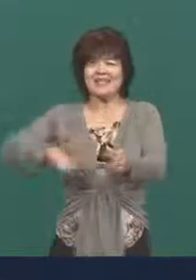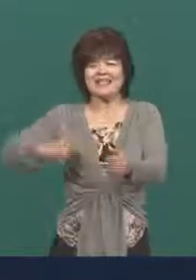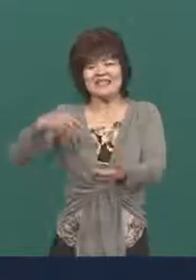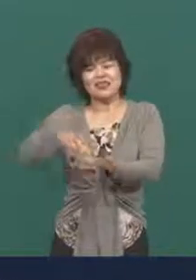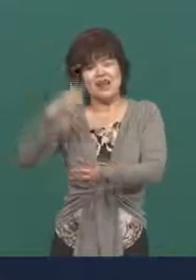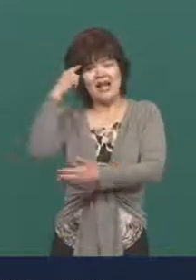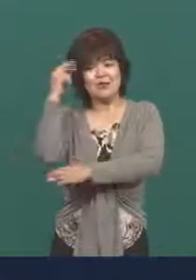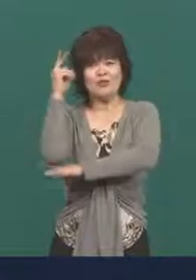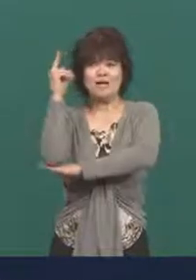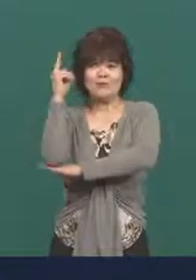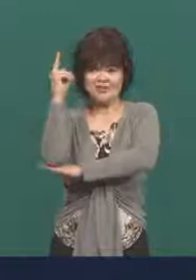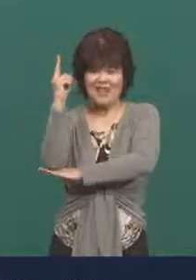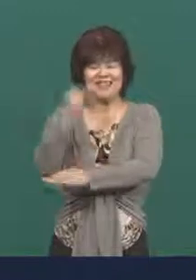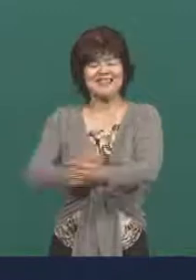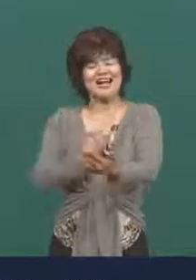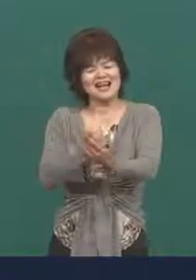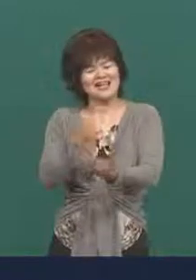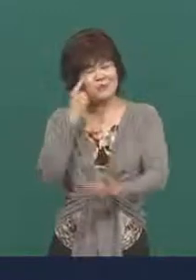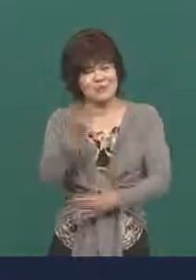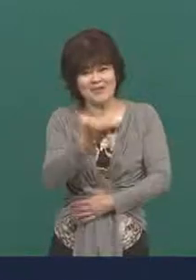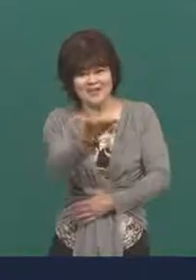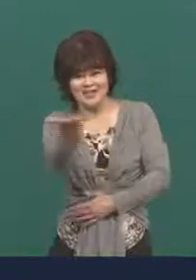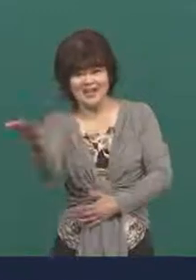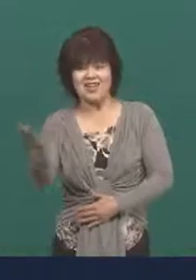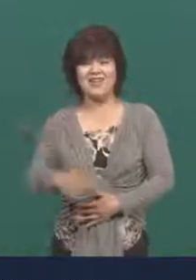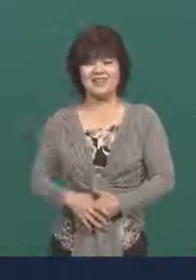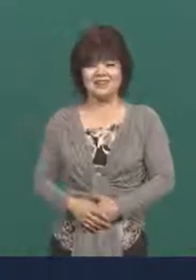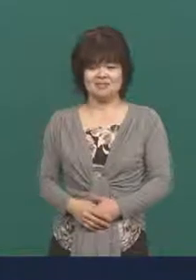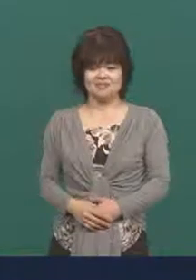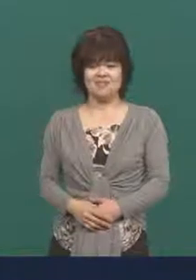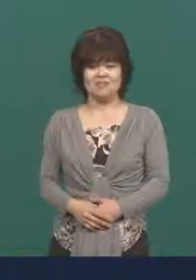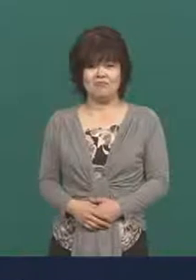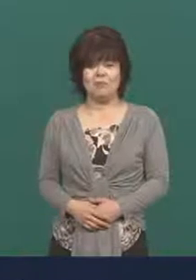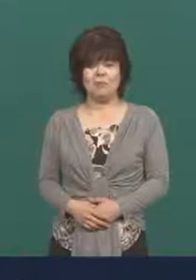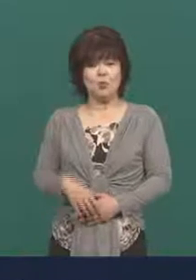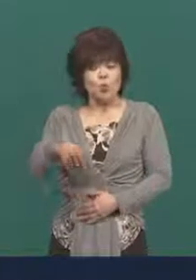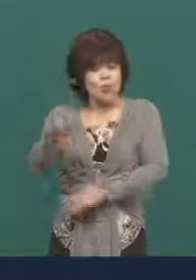自立を考えるセミナーに参加してみませんか。